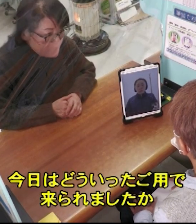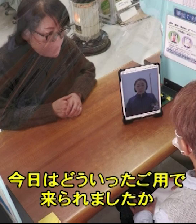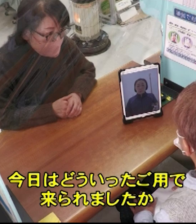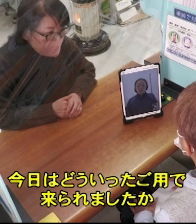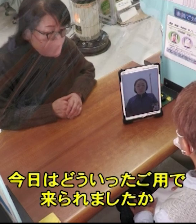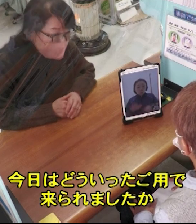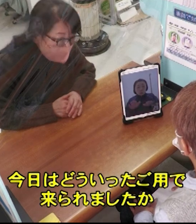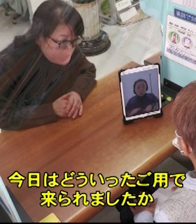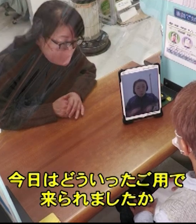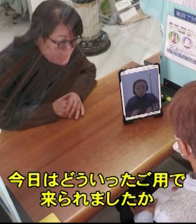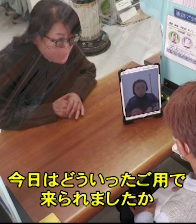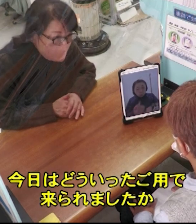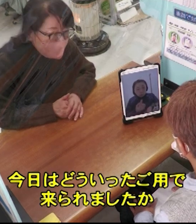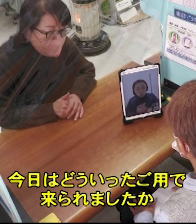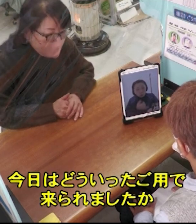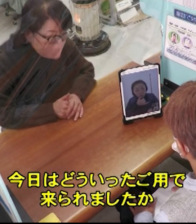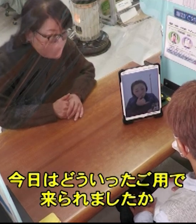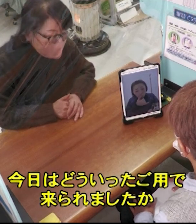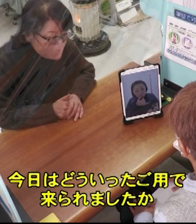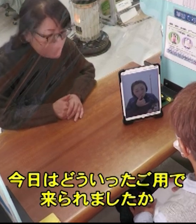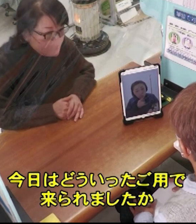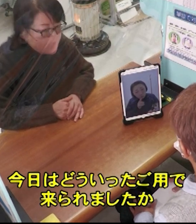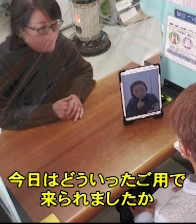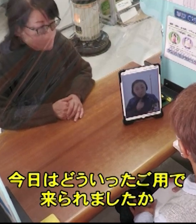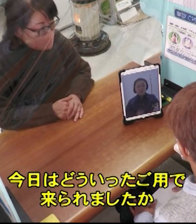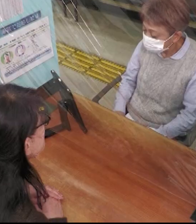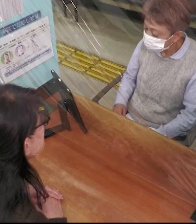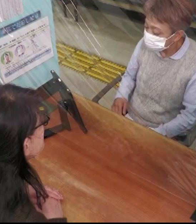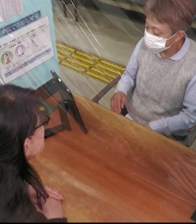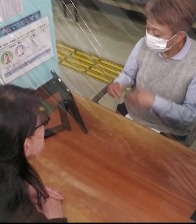今日はどういったご用で来られましたでしょうか？